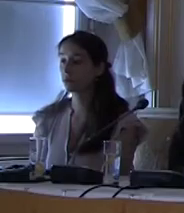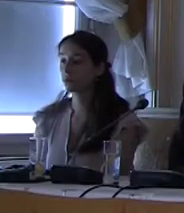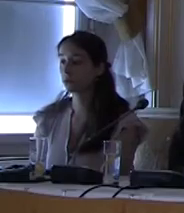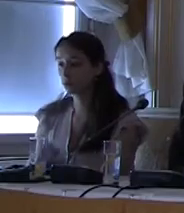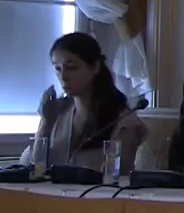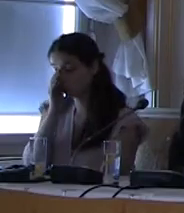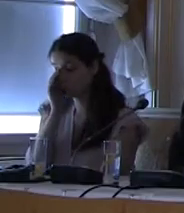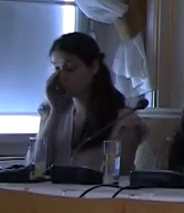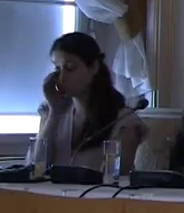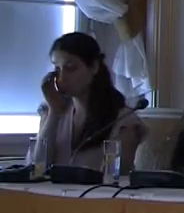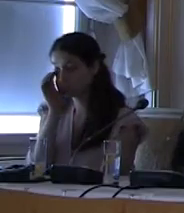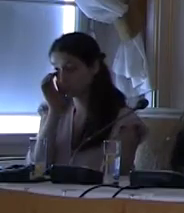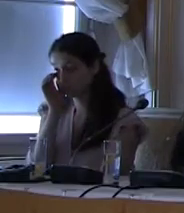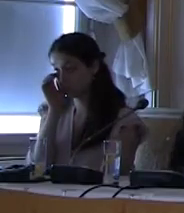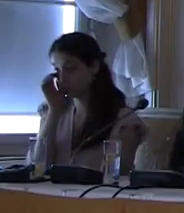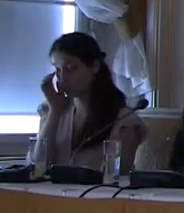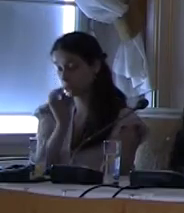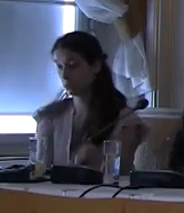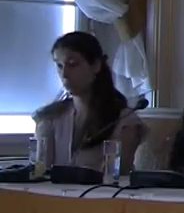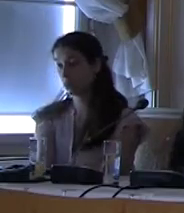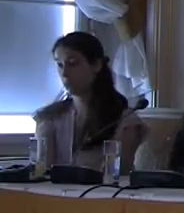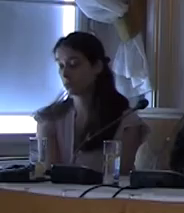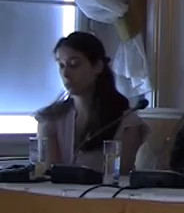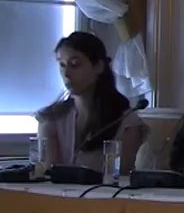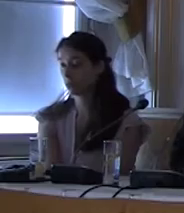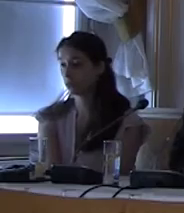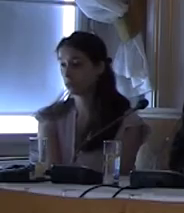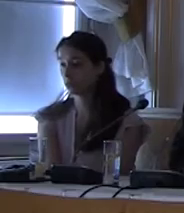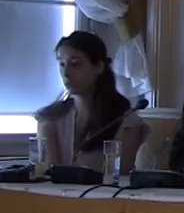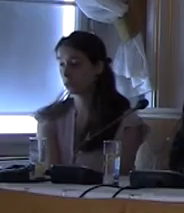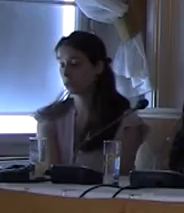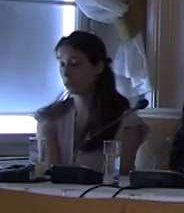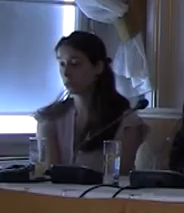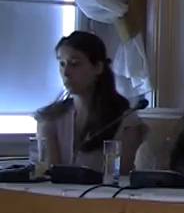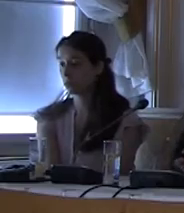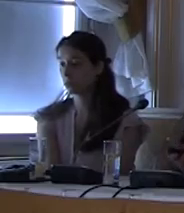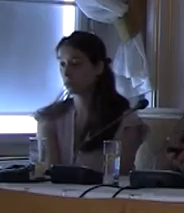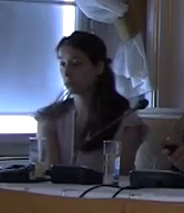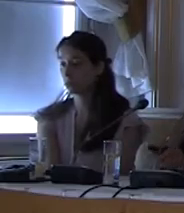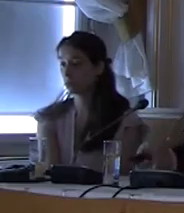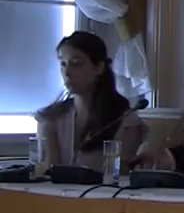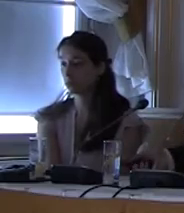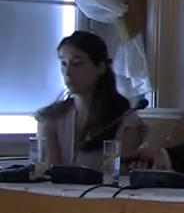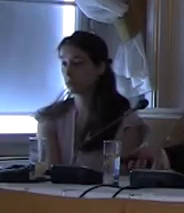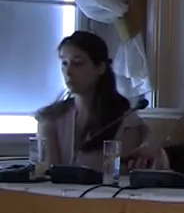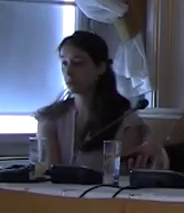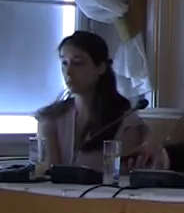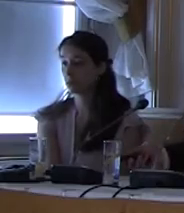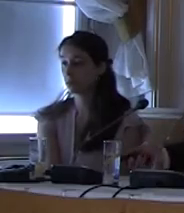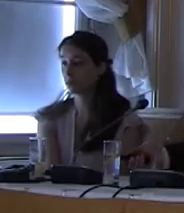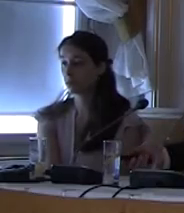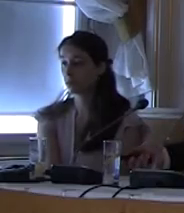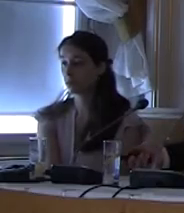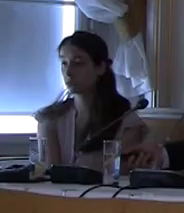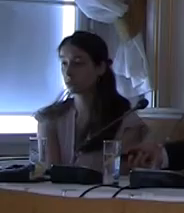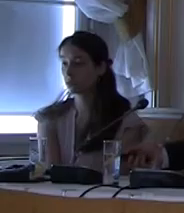s oblastí asistenta pedagoga a veliký modul dalšího vzdělávání pedagogických pracovníků. Já vám